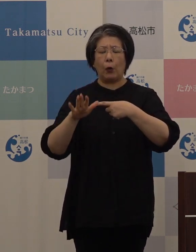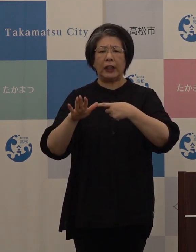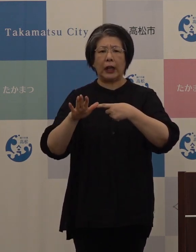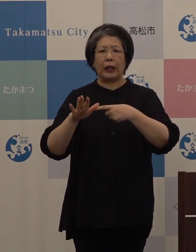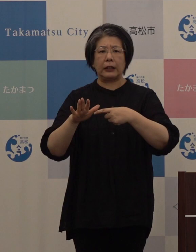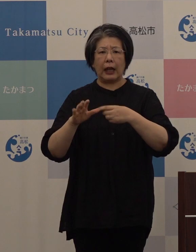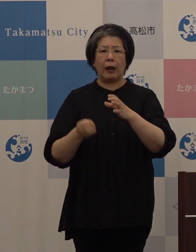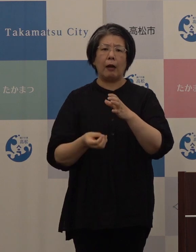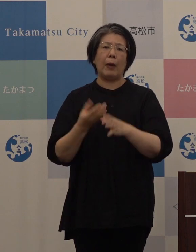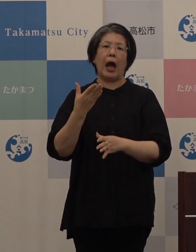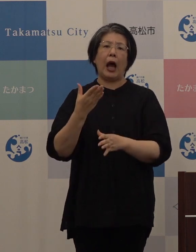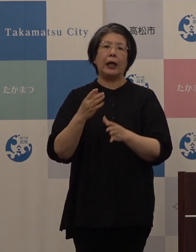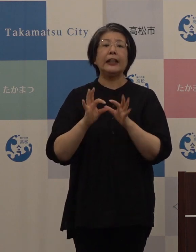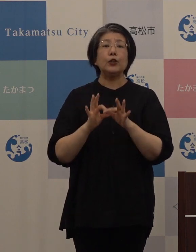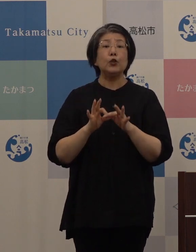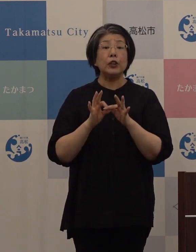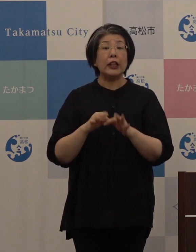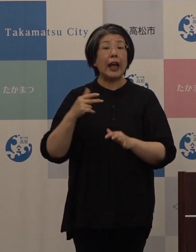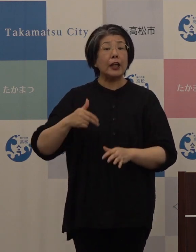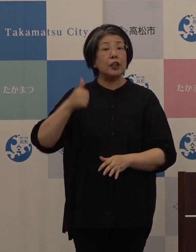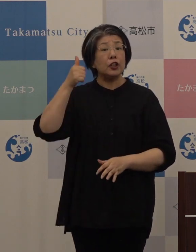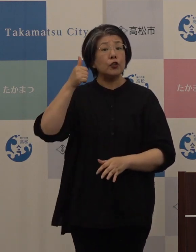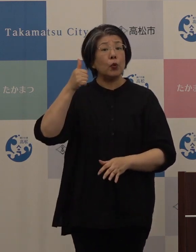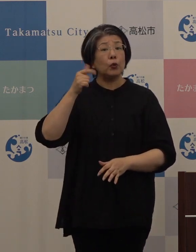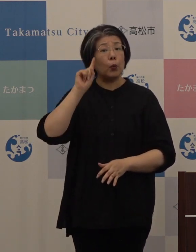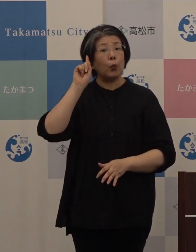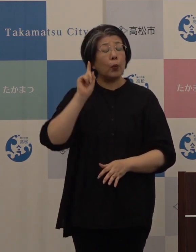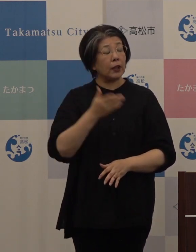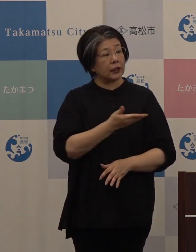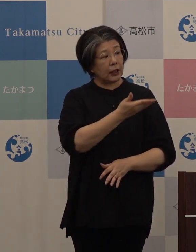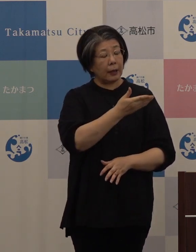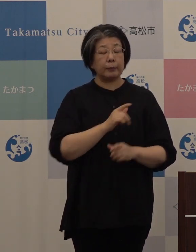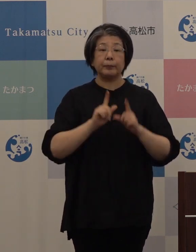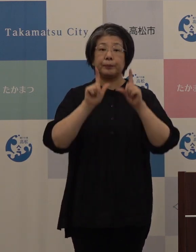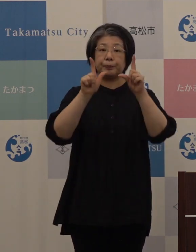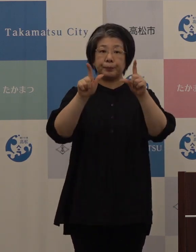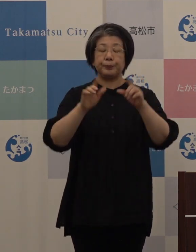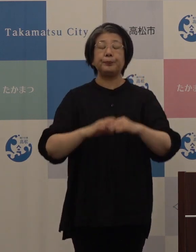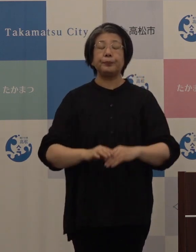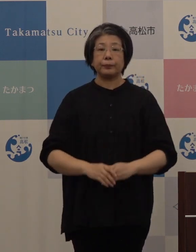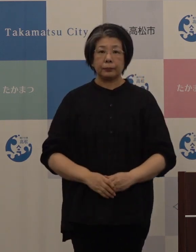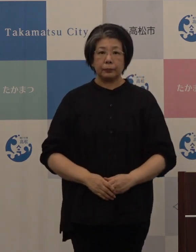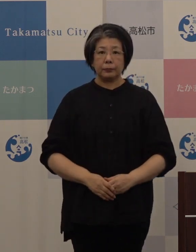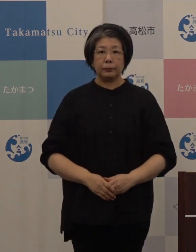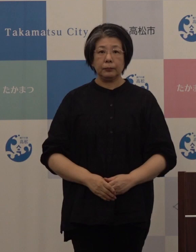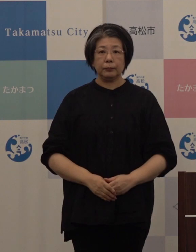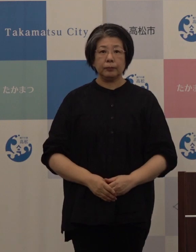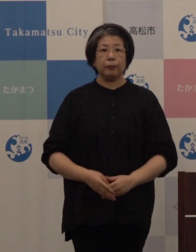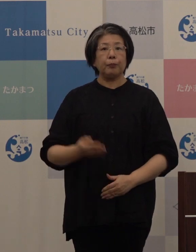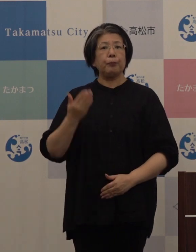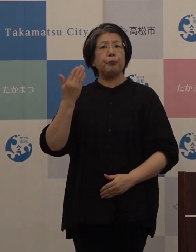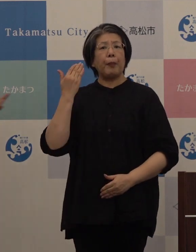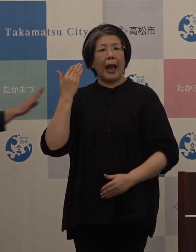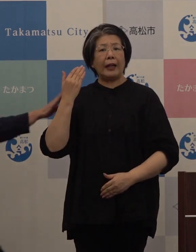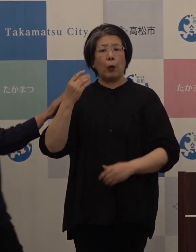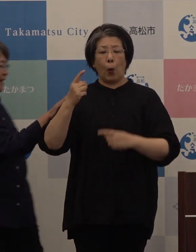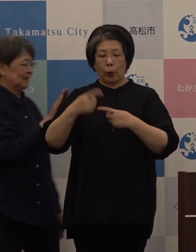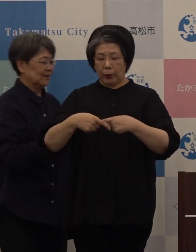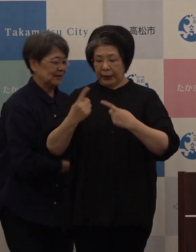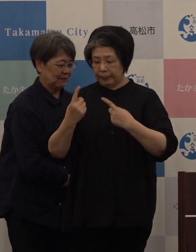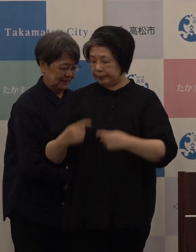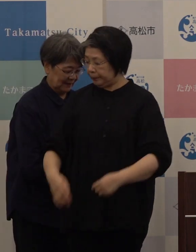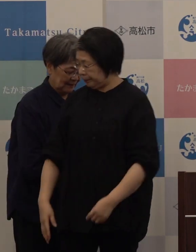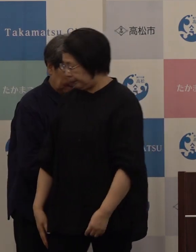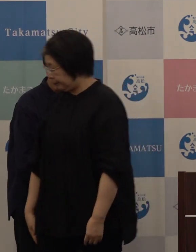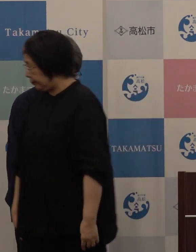ね、市長 の、 ご所見をお伺いできたらと思います。 はい、前に琴電の踏切インシデントにつき